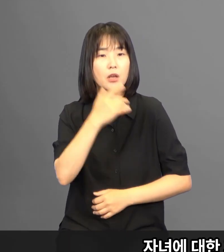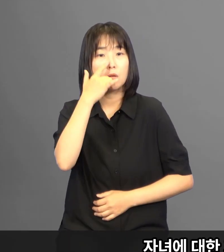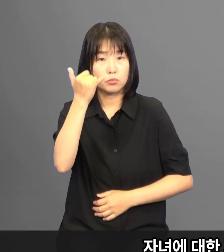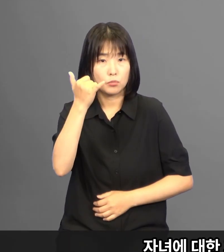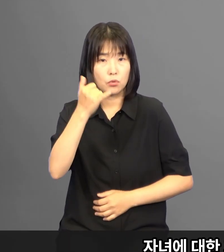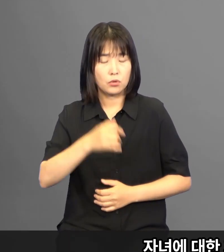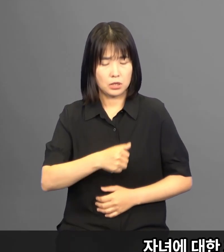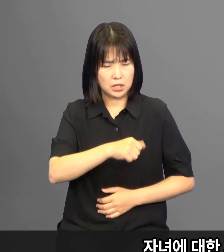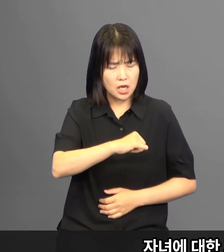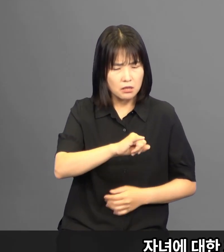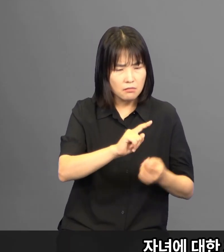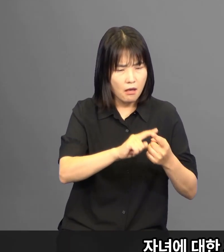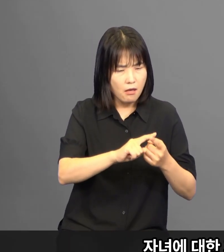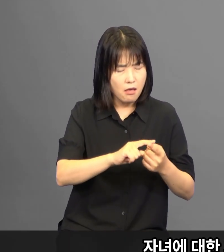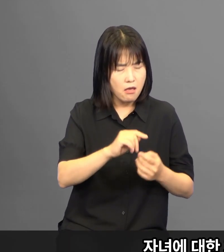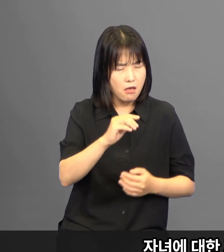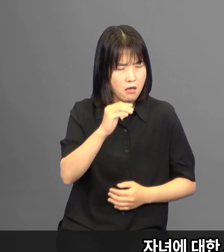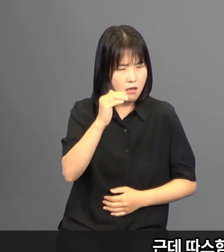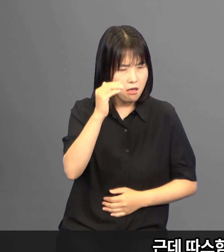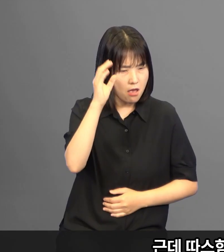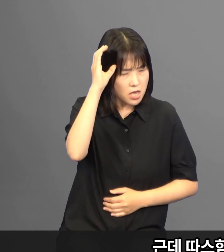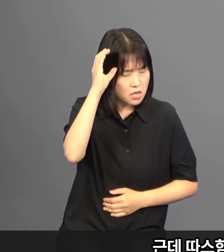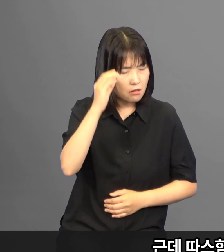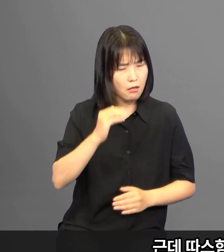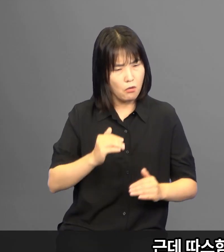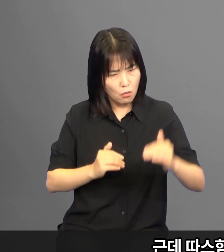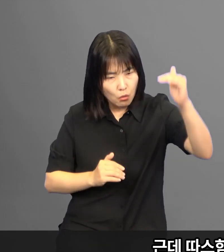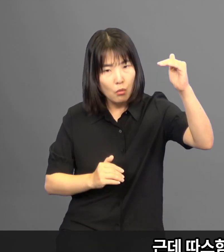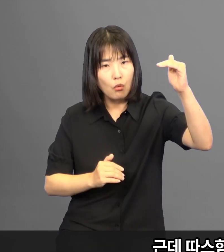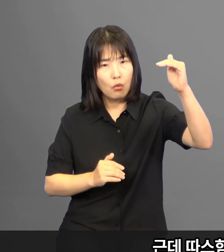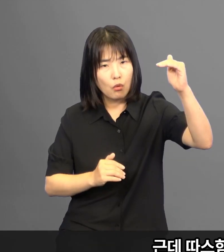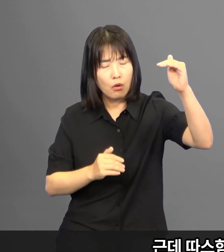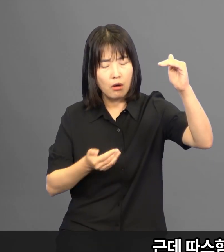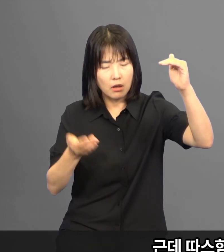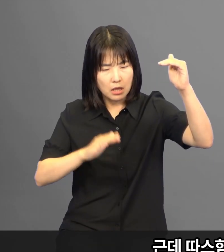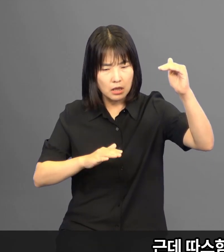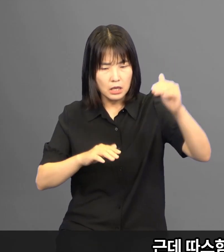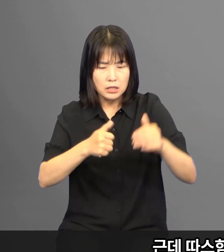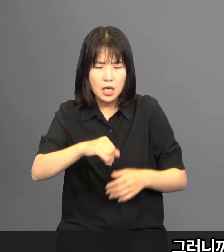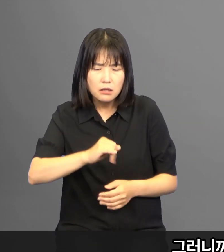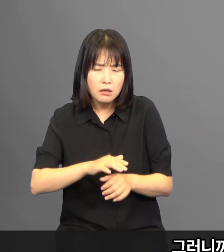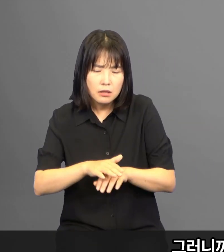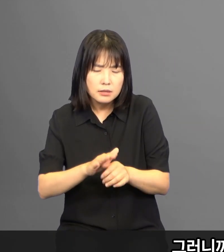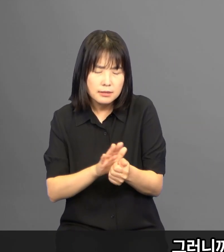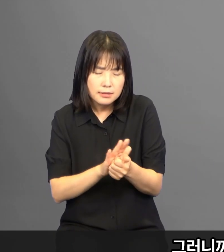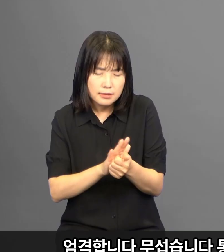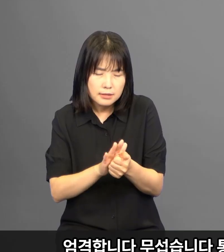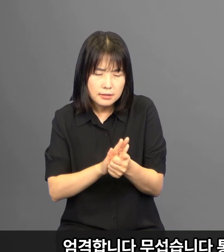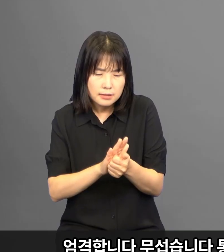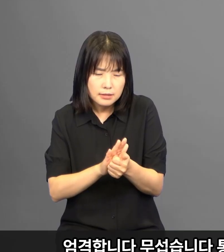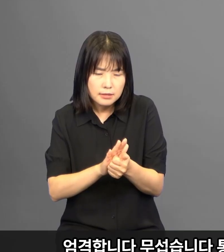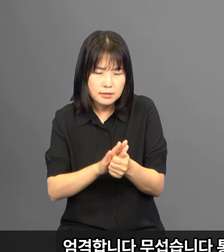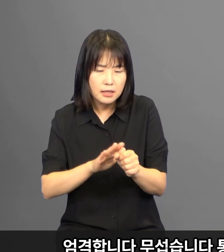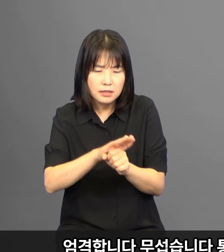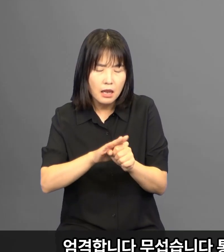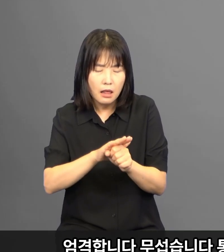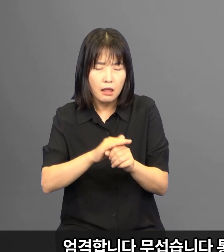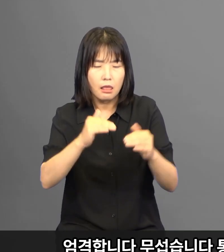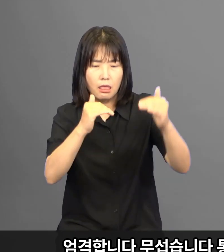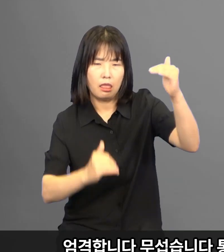자녀에 대한 기대 수준이 높아요. 근데 따스함의 수준은 낮아요. 그러니까 어떻게 돼요?